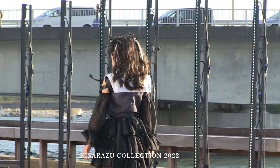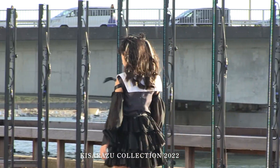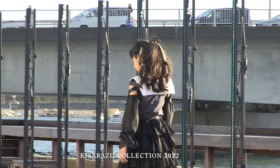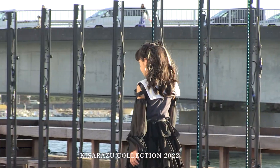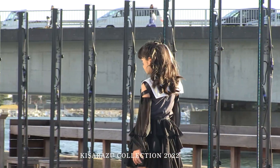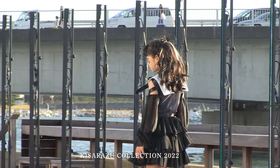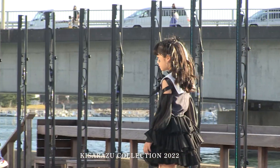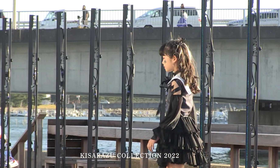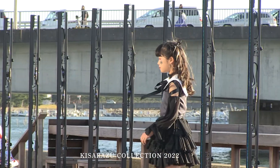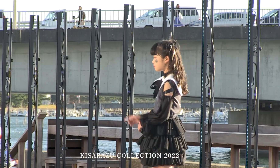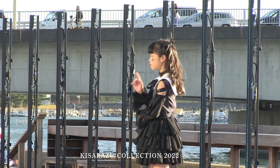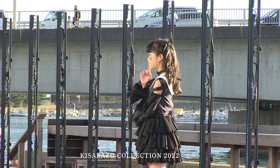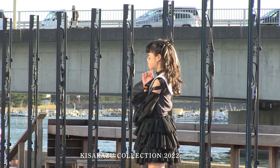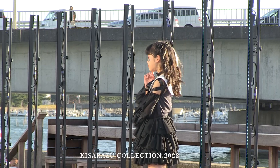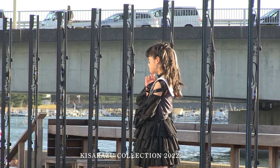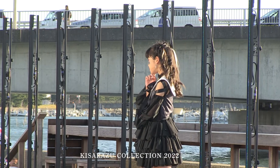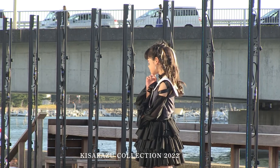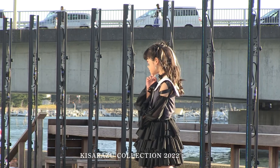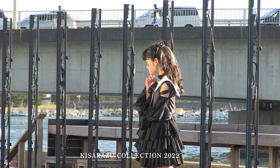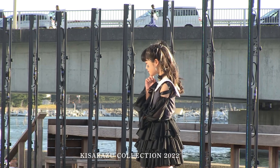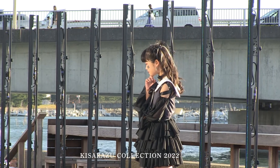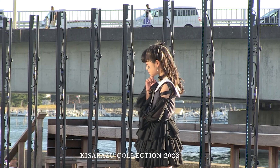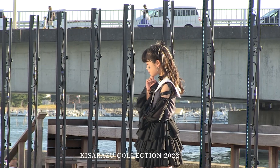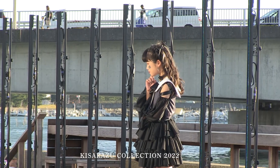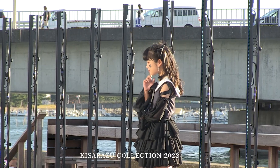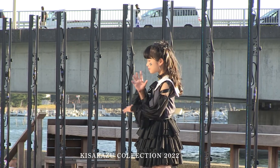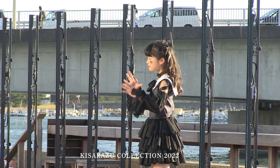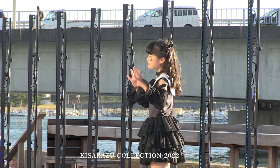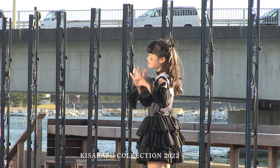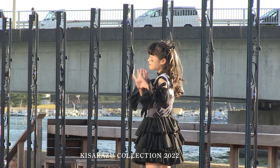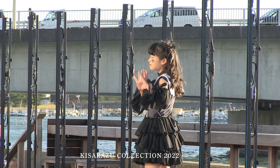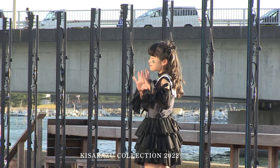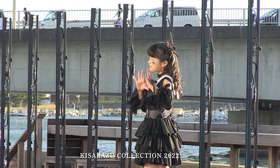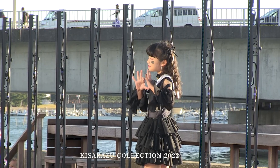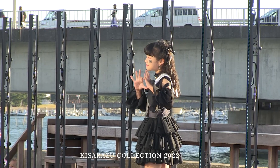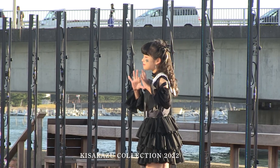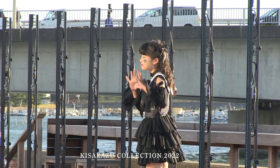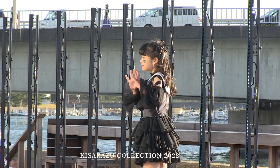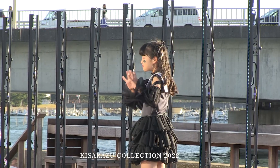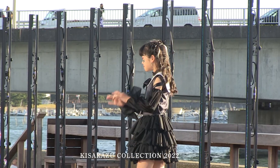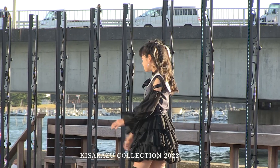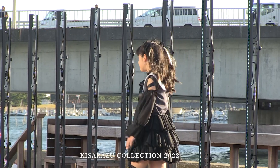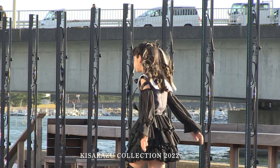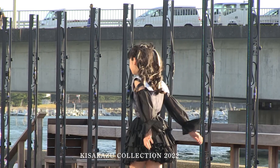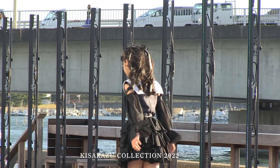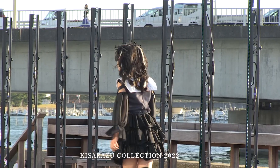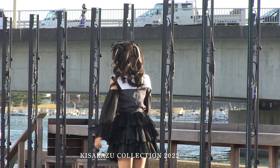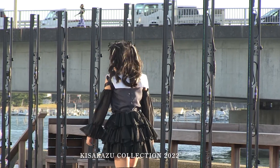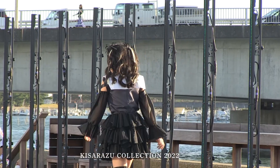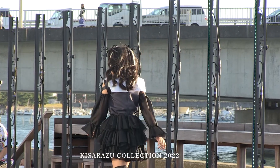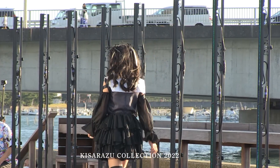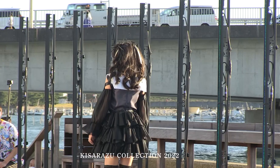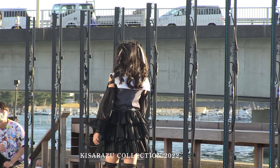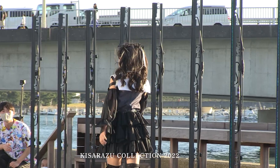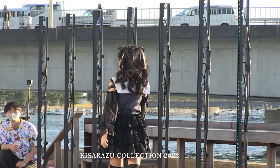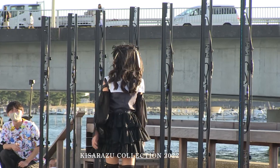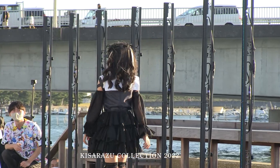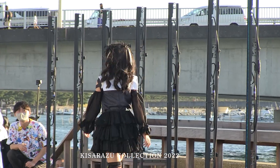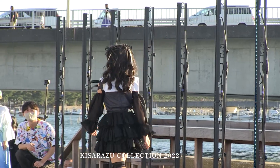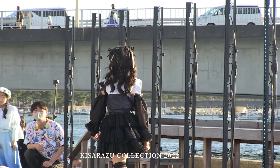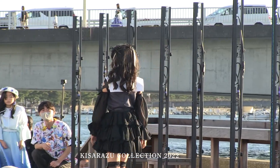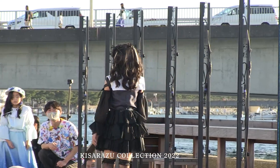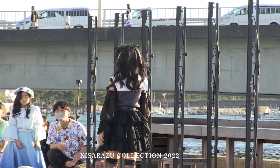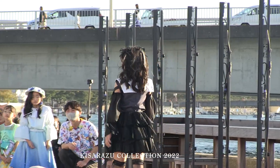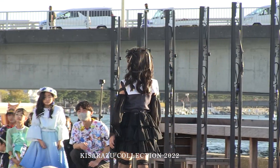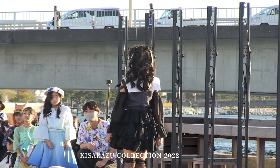気に時代を出し可愛さも出すことに成功しました。また透け感のあるつけ生地でアームウォーマー